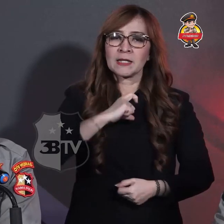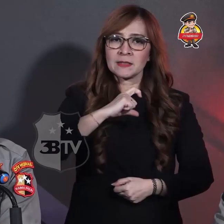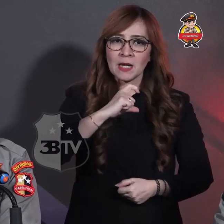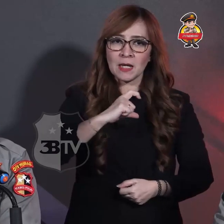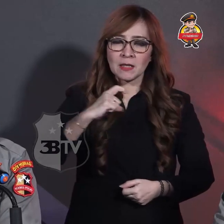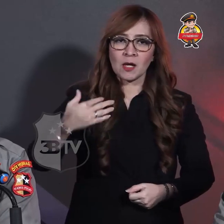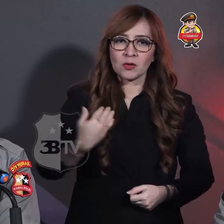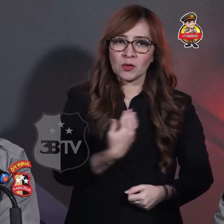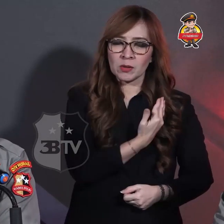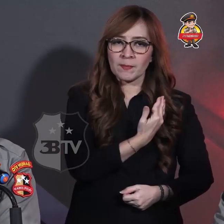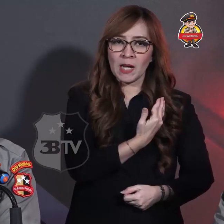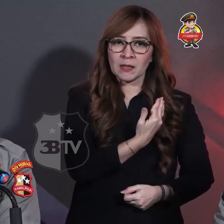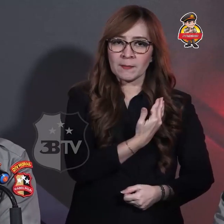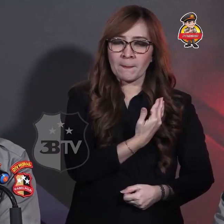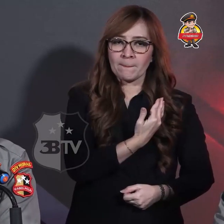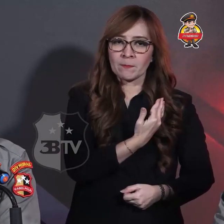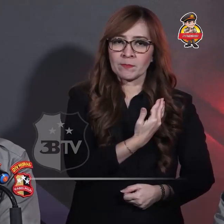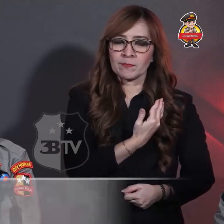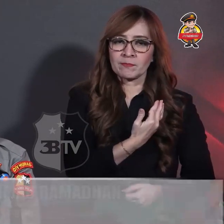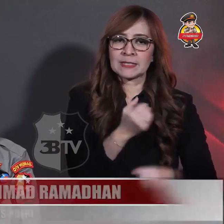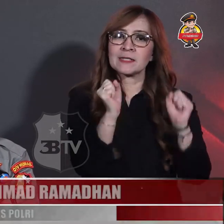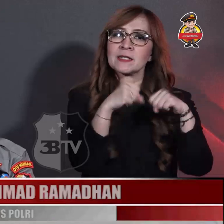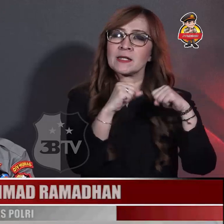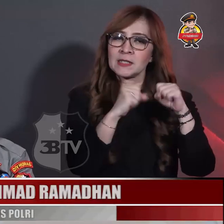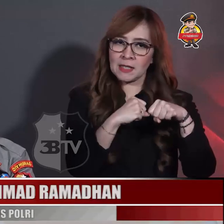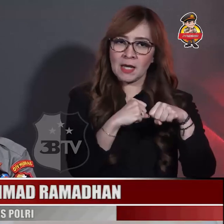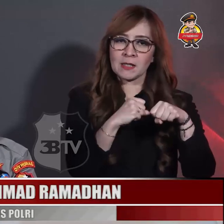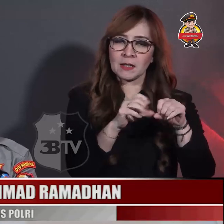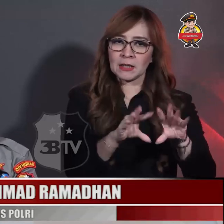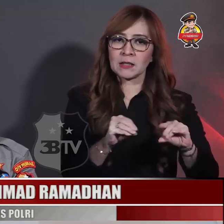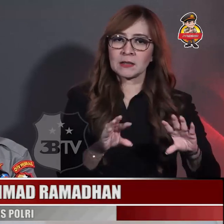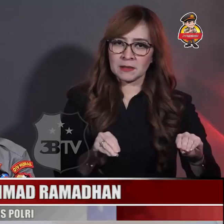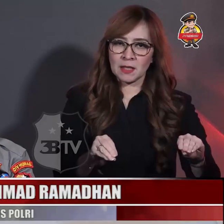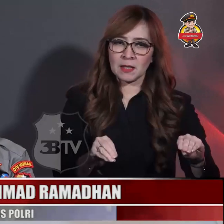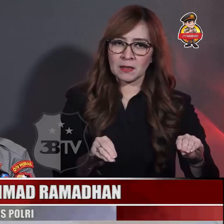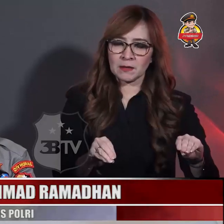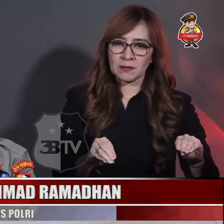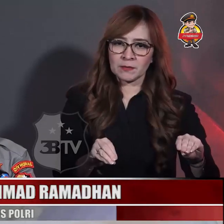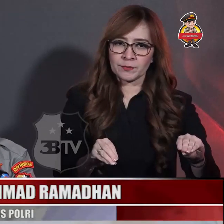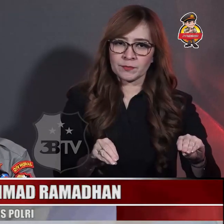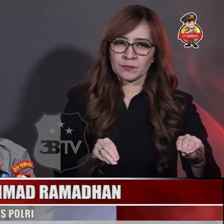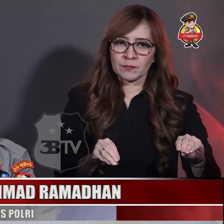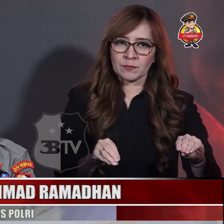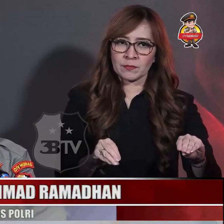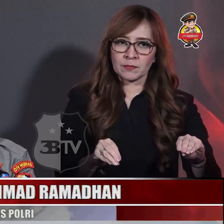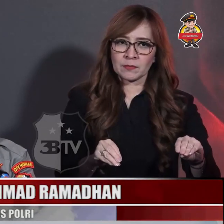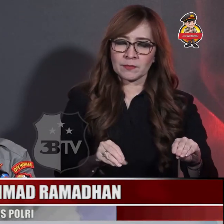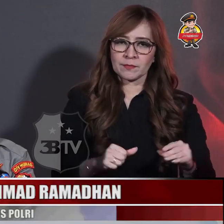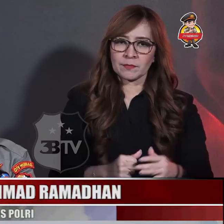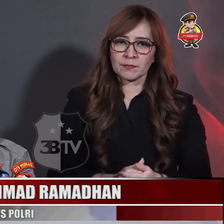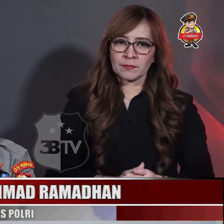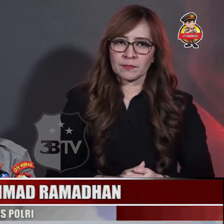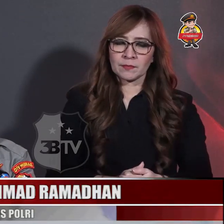korban ini diberikan janji bekerja, ya, yang di Jawa Barat